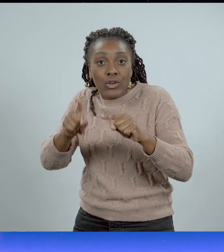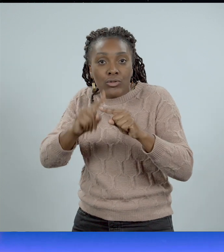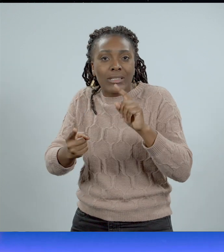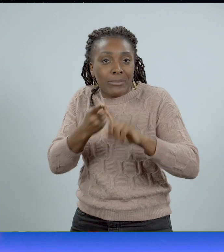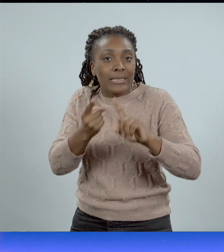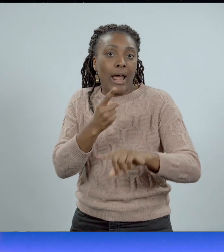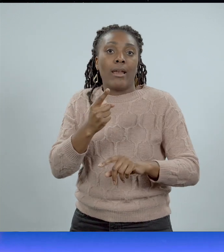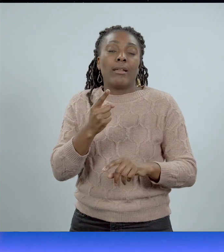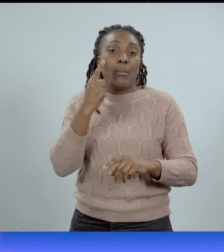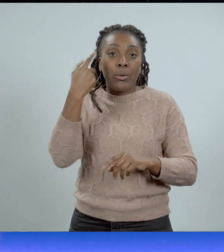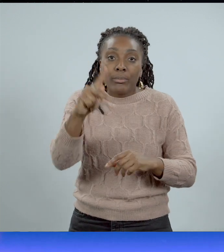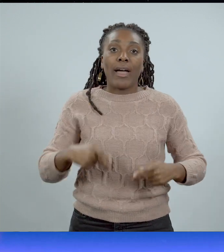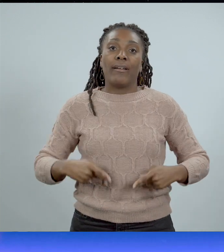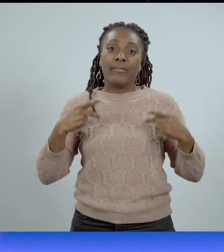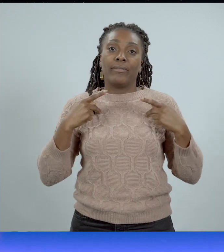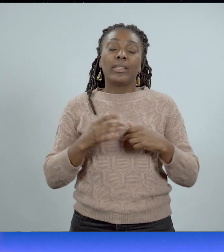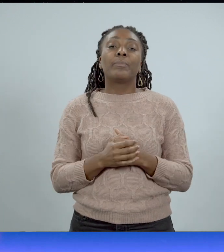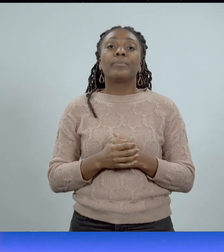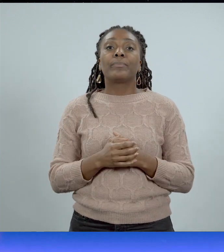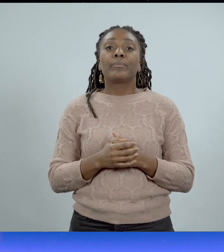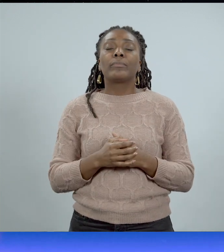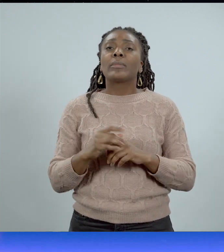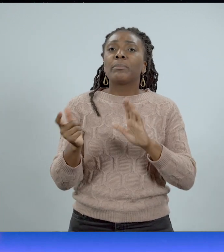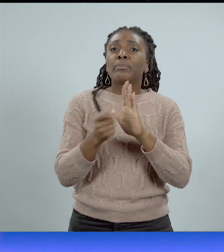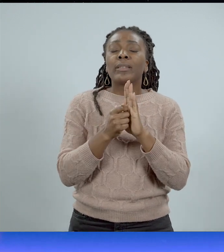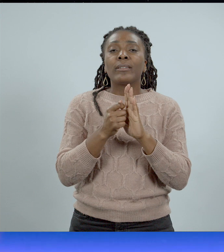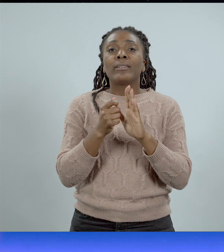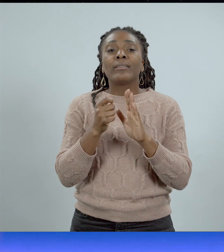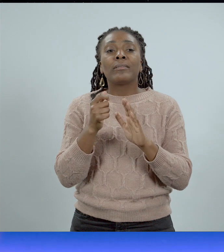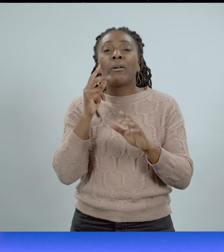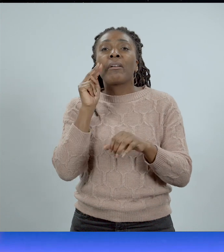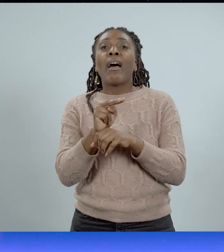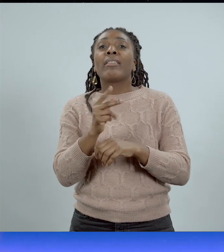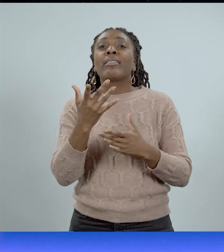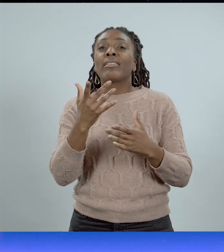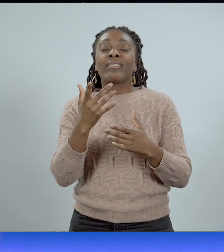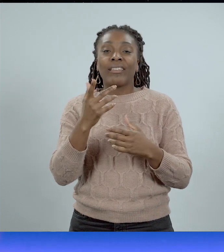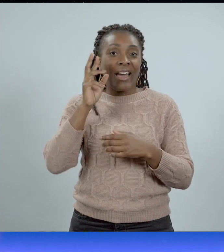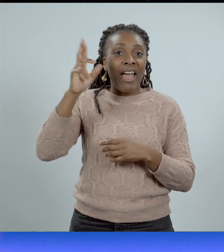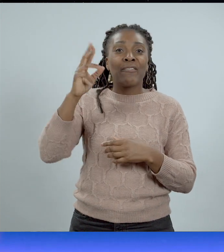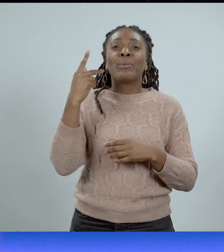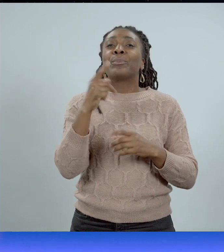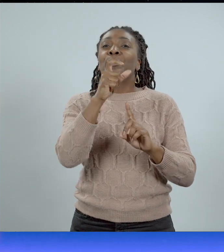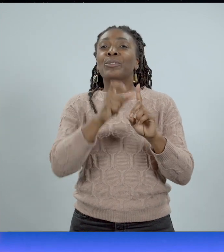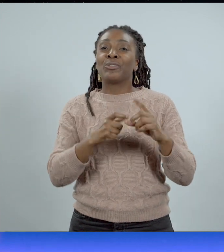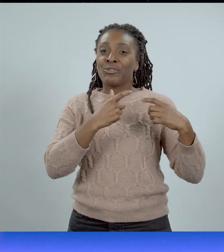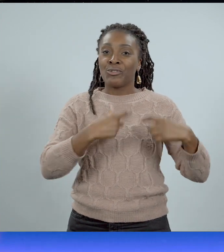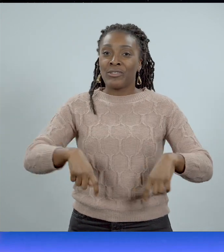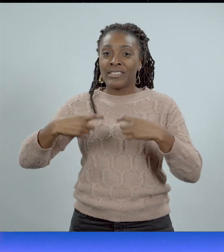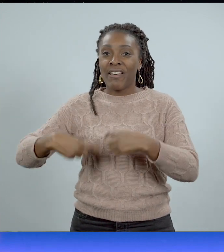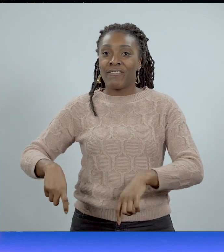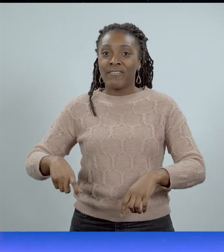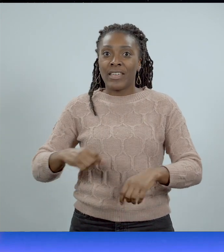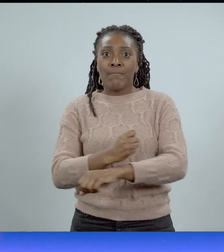quelque chose de spécifique, d'accord? D'ailleurs, quand on regarde le rêve de Joseph,